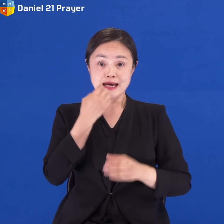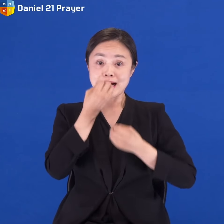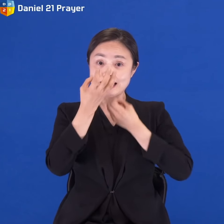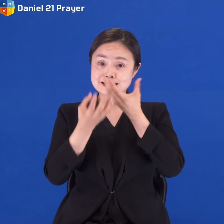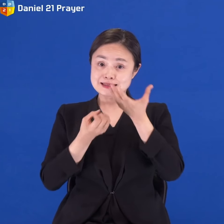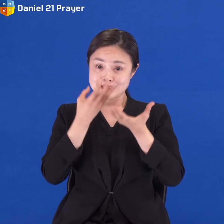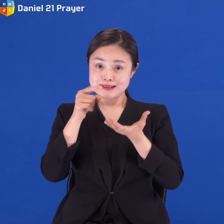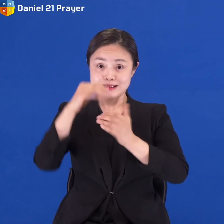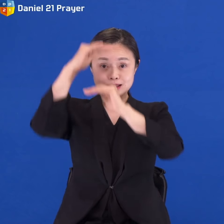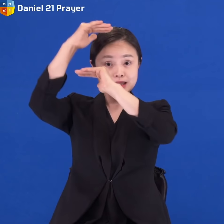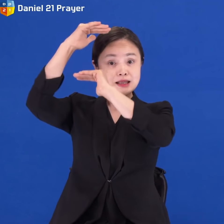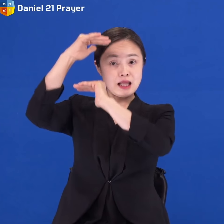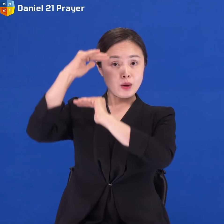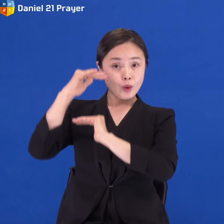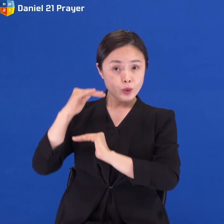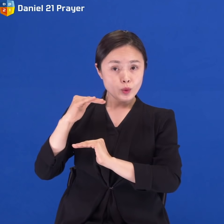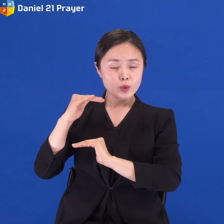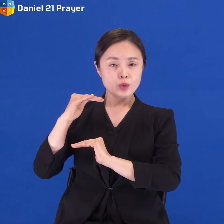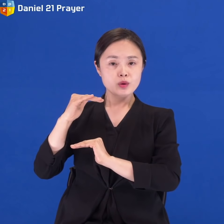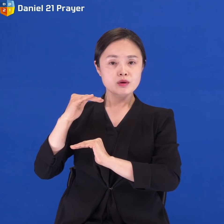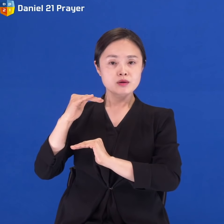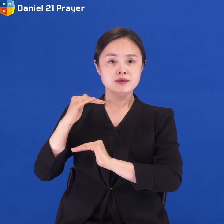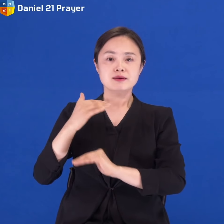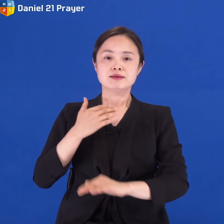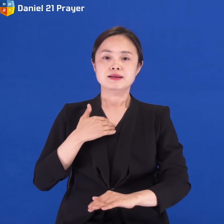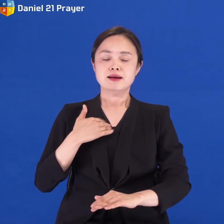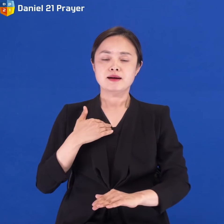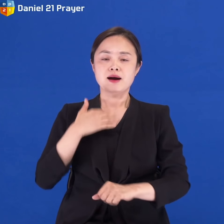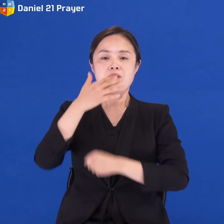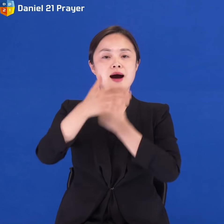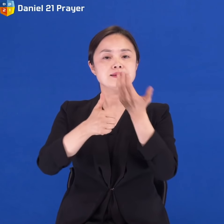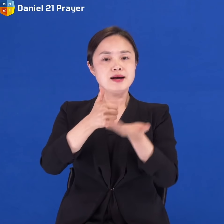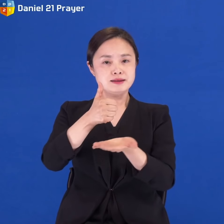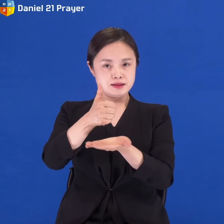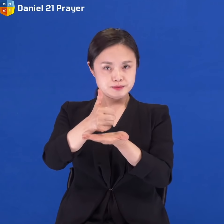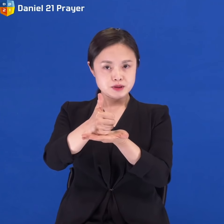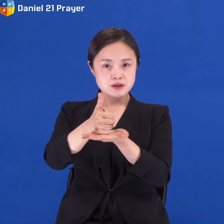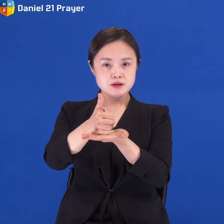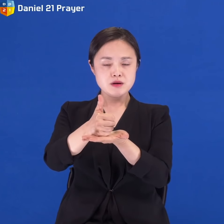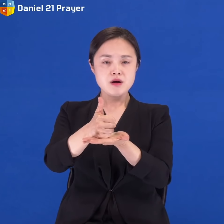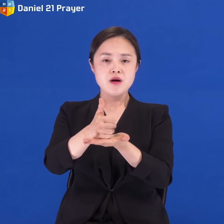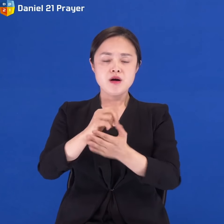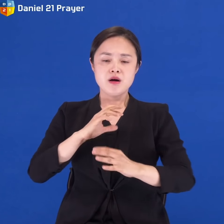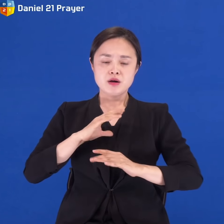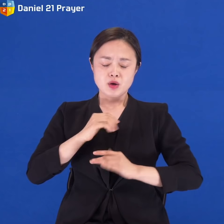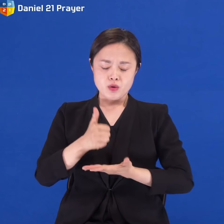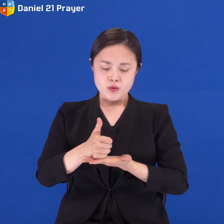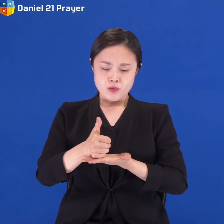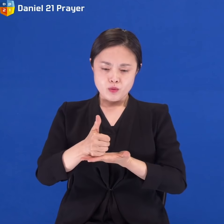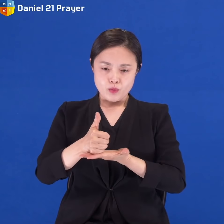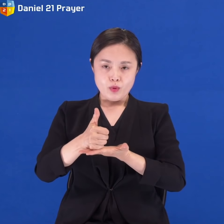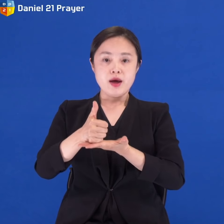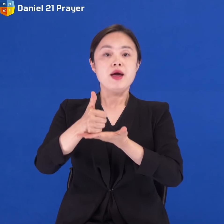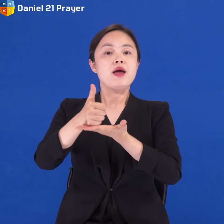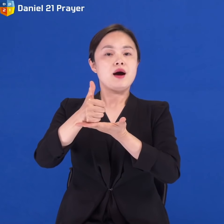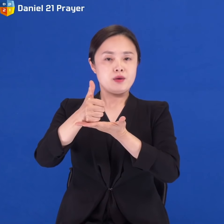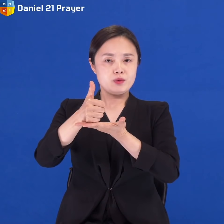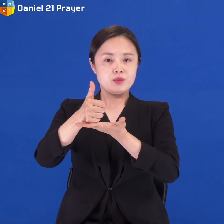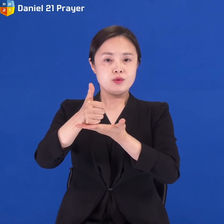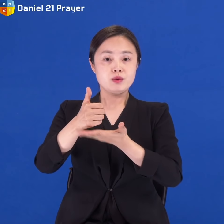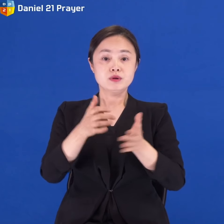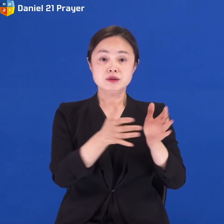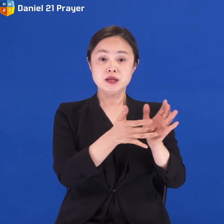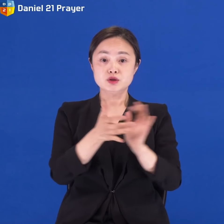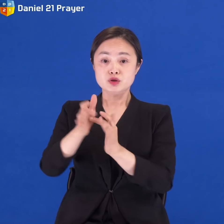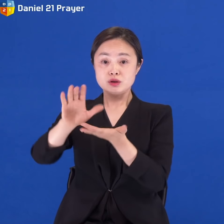하나님을 얼마나 경외하며 제가 예수 그리스도의 피 죽은 부활에 의한